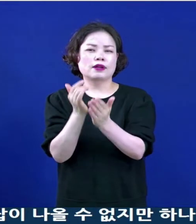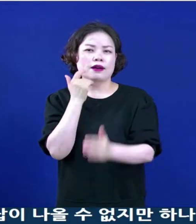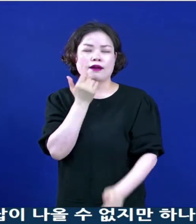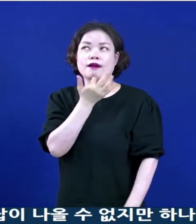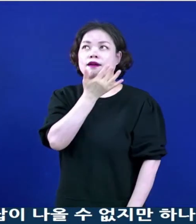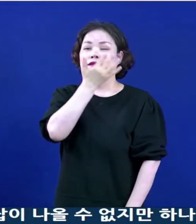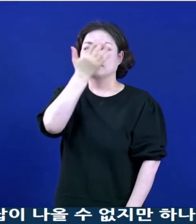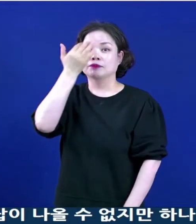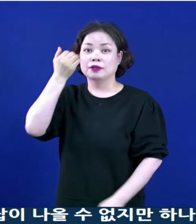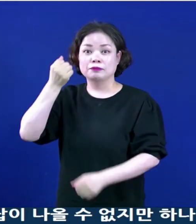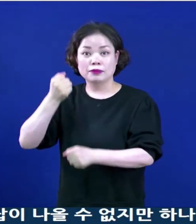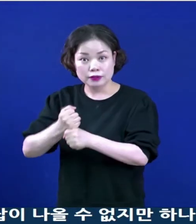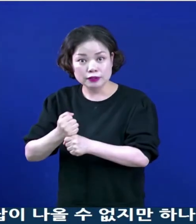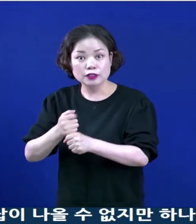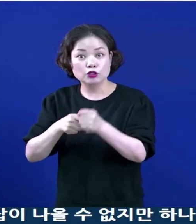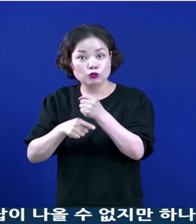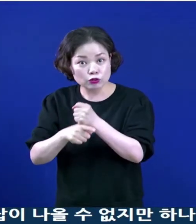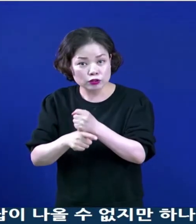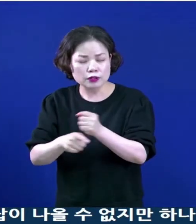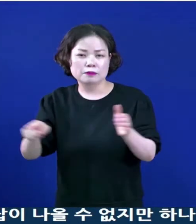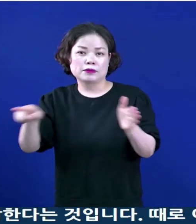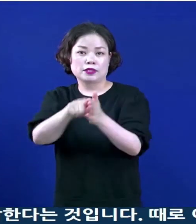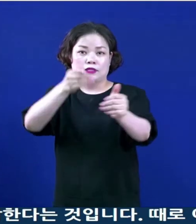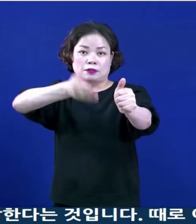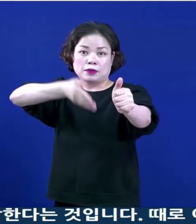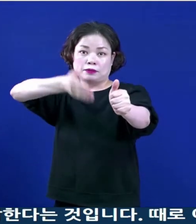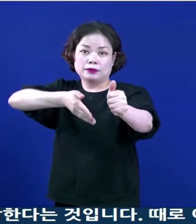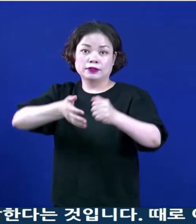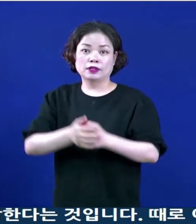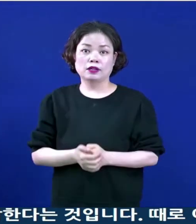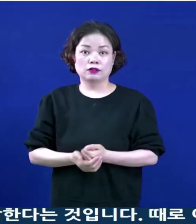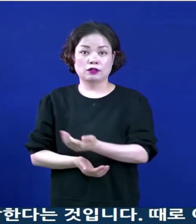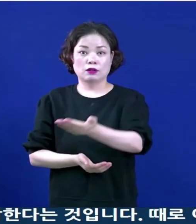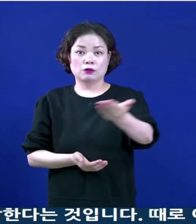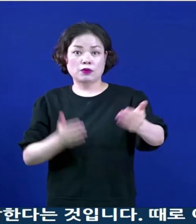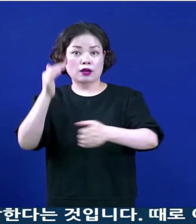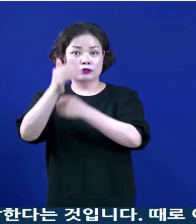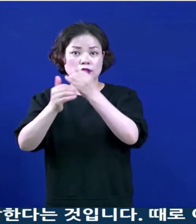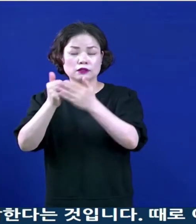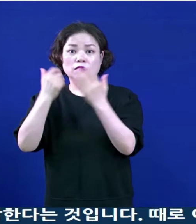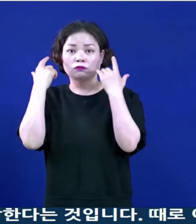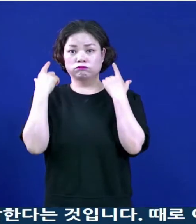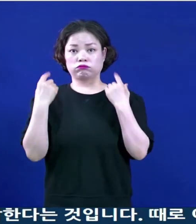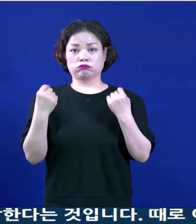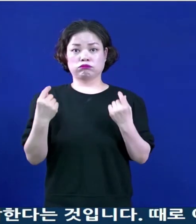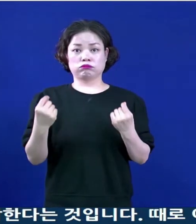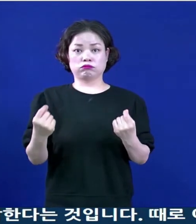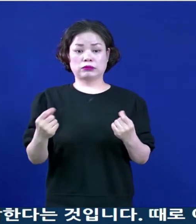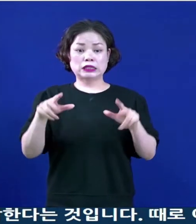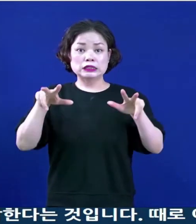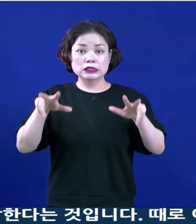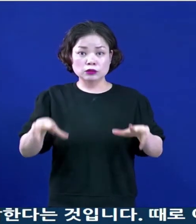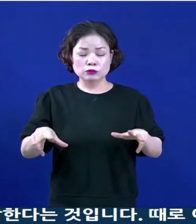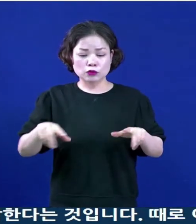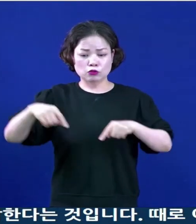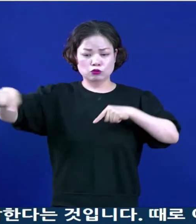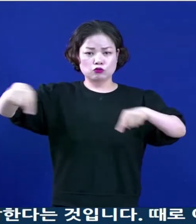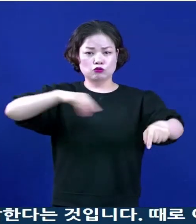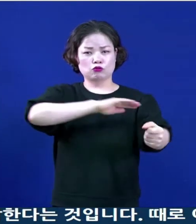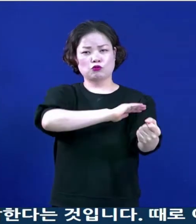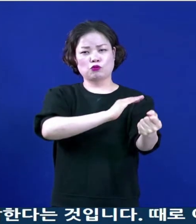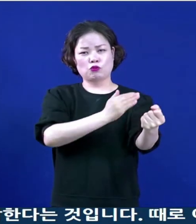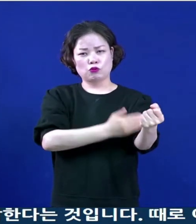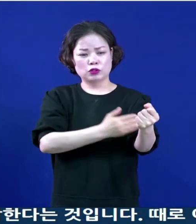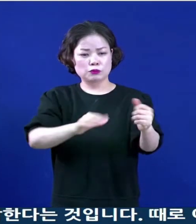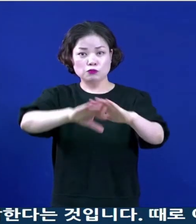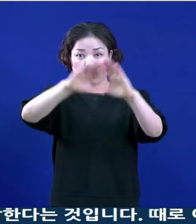아름답게 만드셨다라고 하는 것을 믿으시기 바랍니다. 여러분, 하나님께서 여전히 지금도 주권적으로